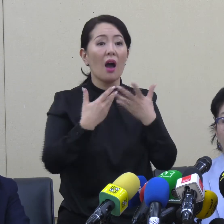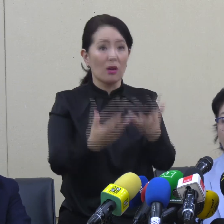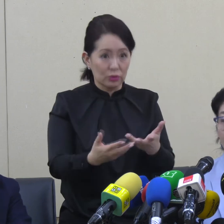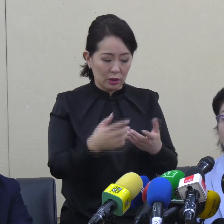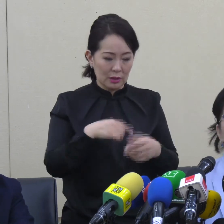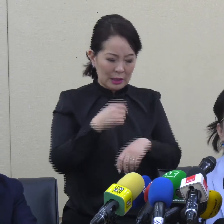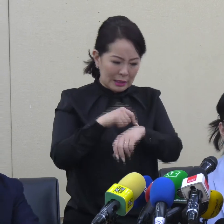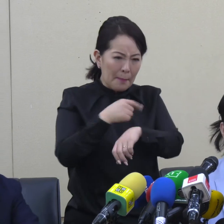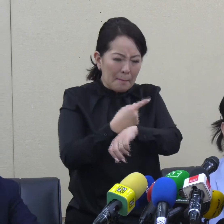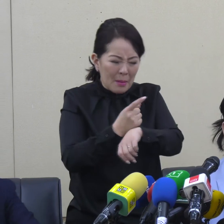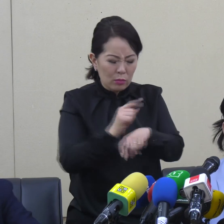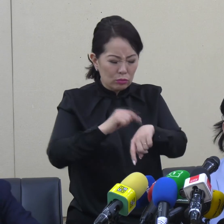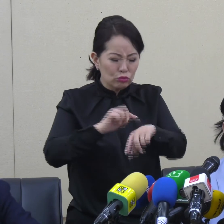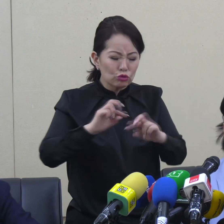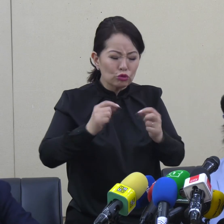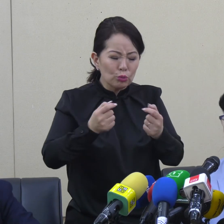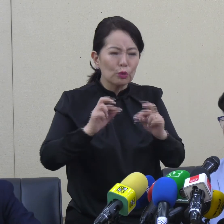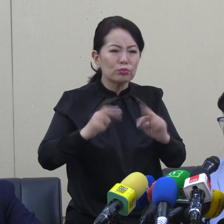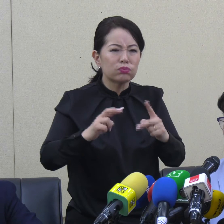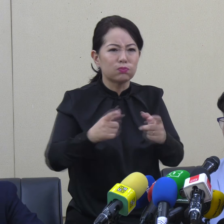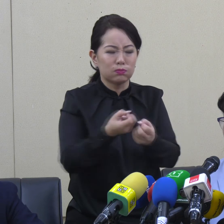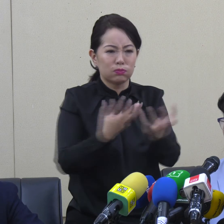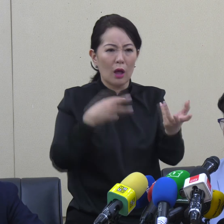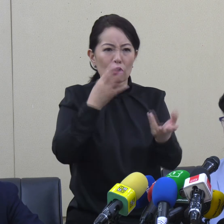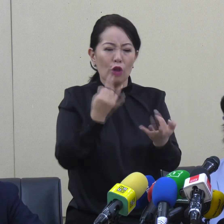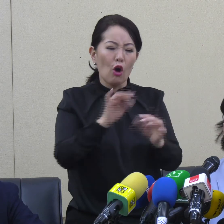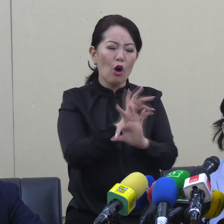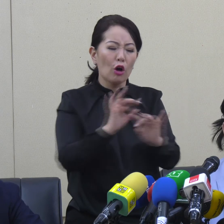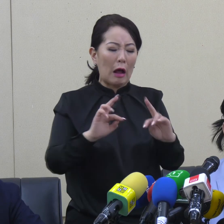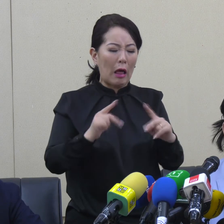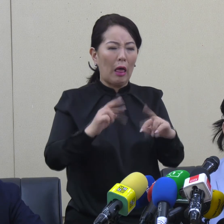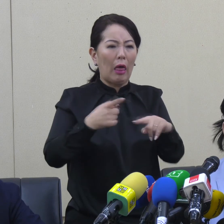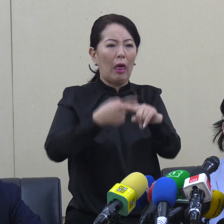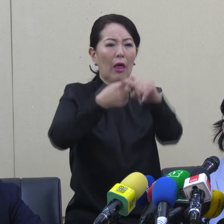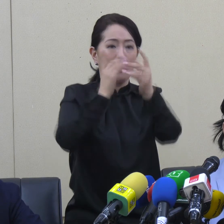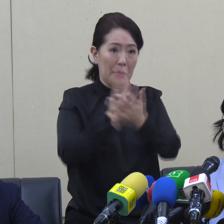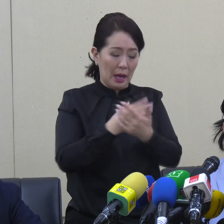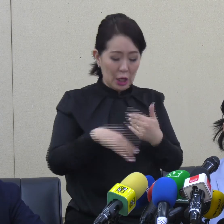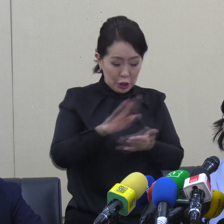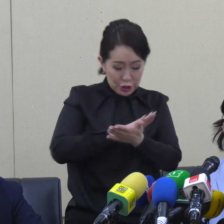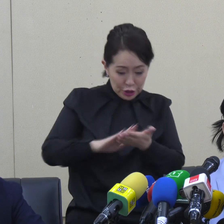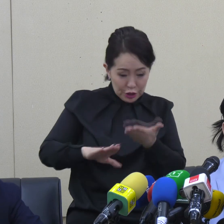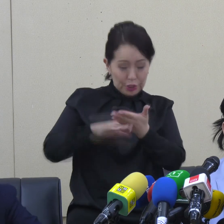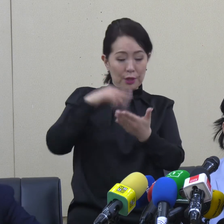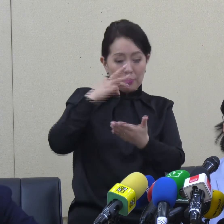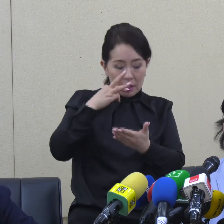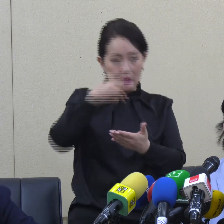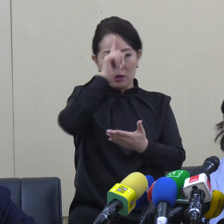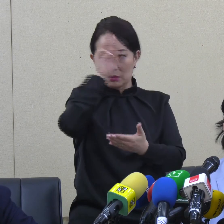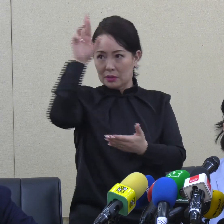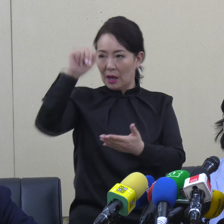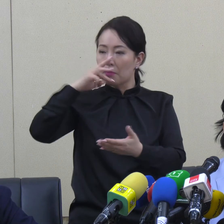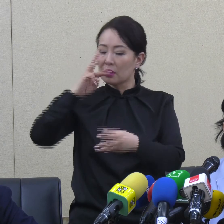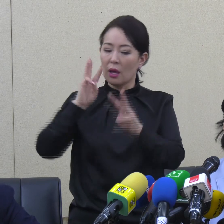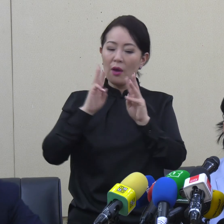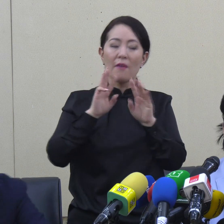секунд, бараг минутын бод өөрчлөгдөж байгаа. Тэгэхээр энэ бол одоо бид нар тухайн бүр нь шинжлэхэдсэн мэдээлэлээ эрүүл мэндийн яамны одоо вебсайт